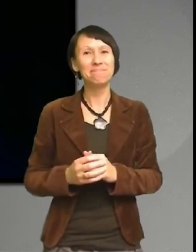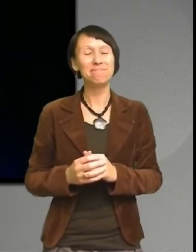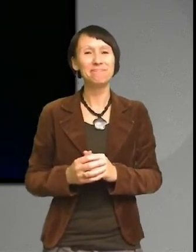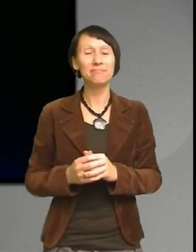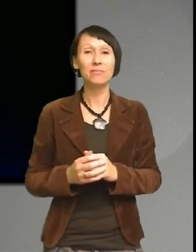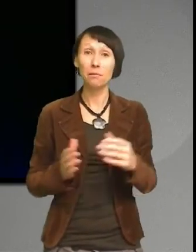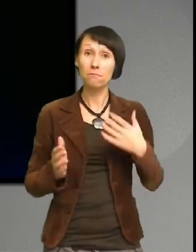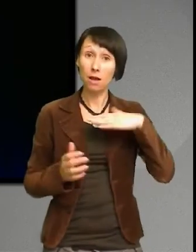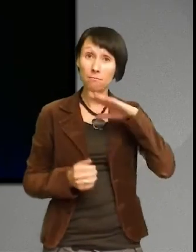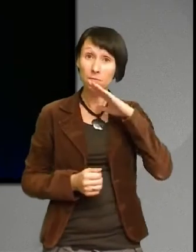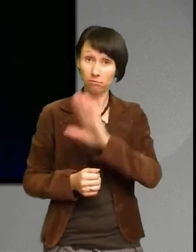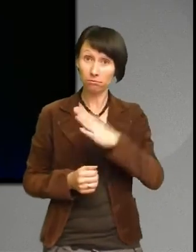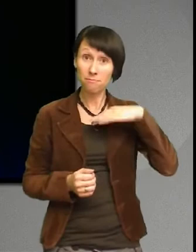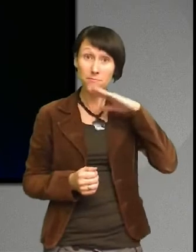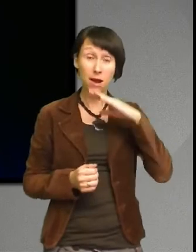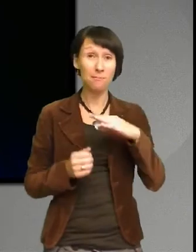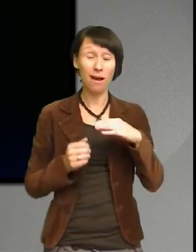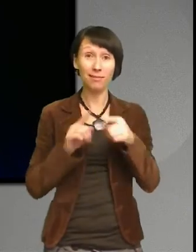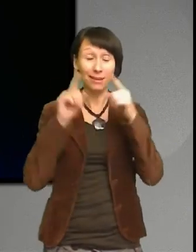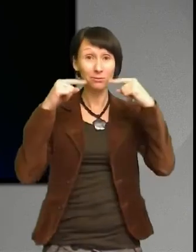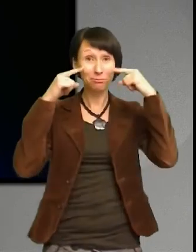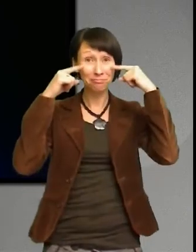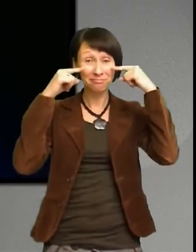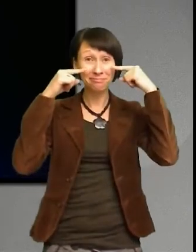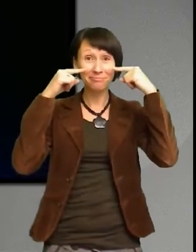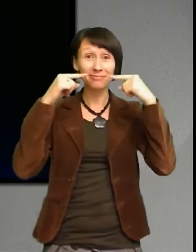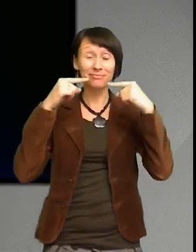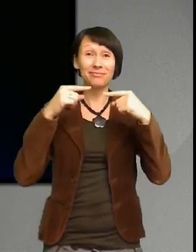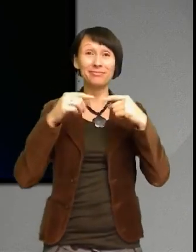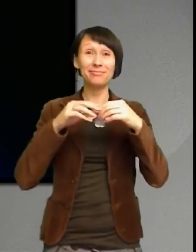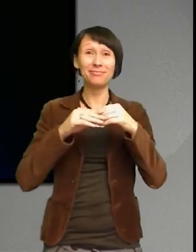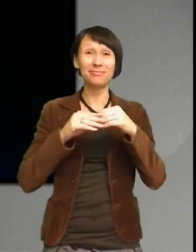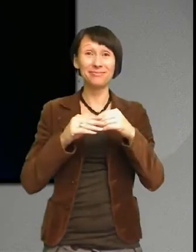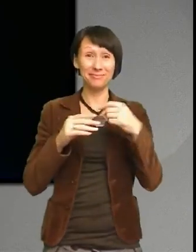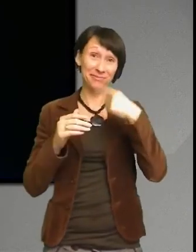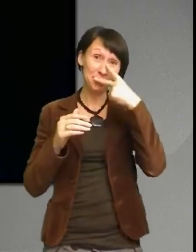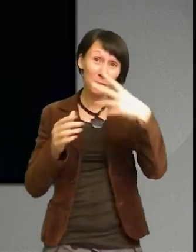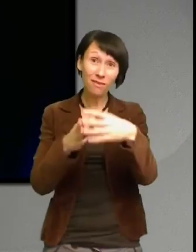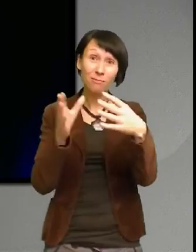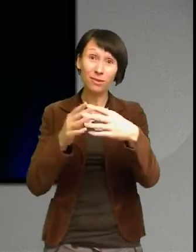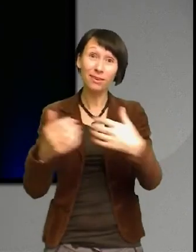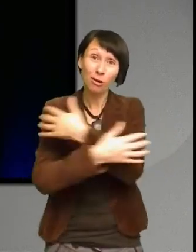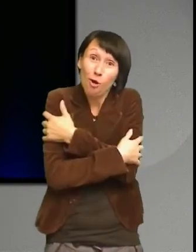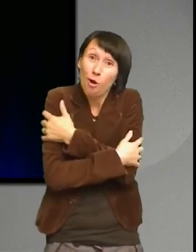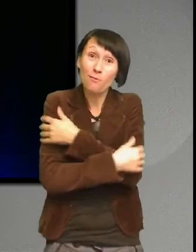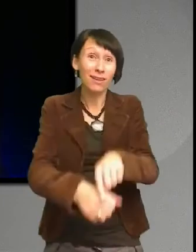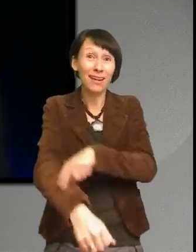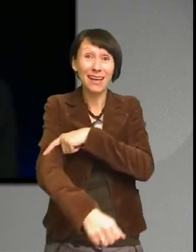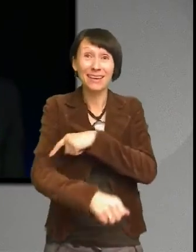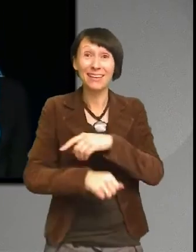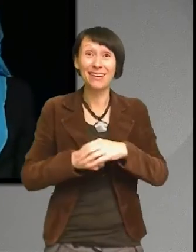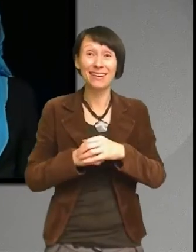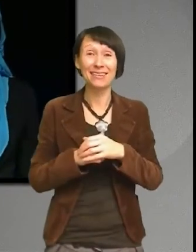Mamman var nästan gråtvärdig. De stod där och kramades väldigt länge. Och sedan